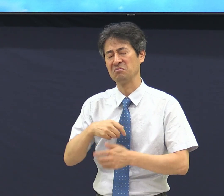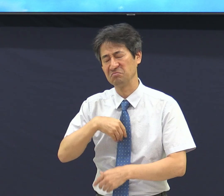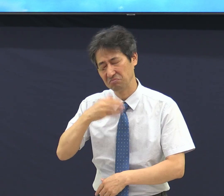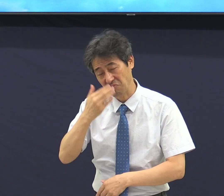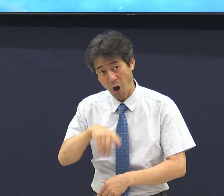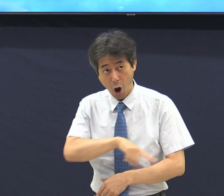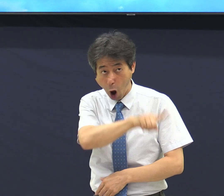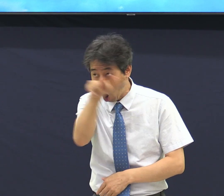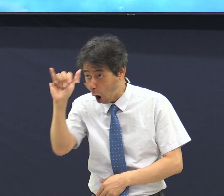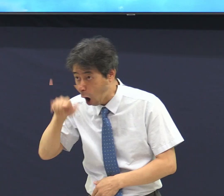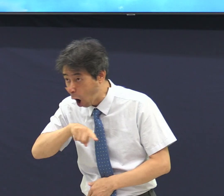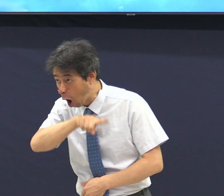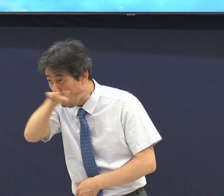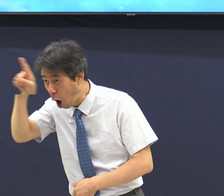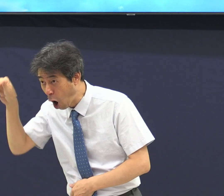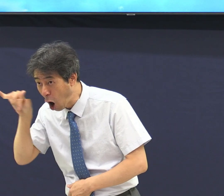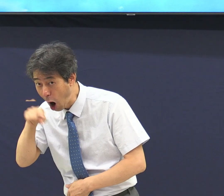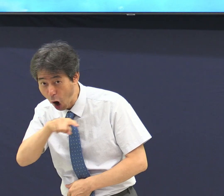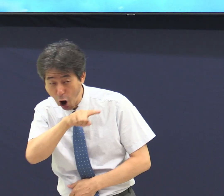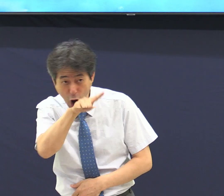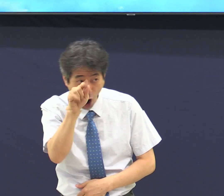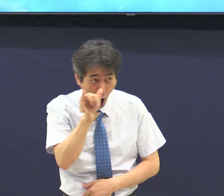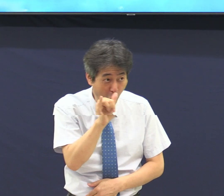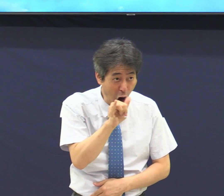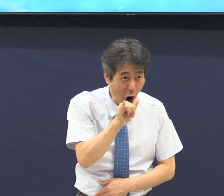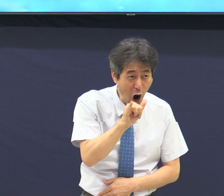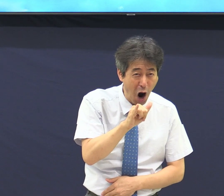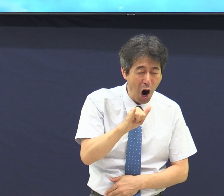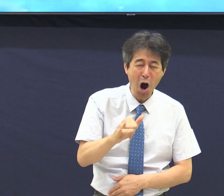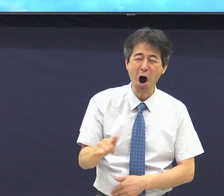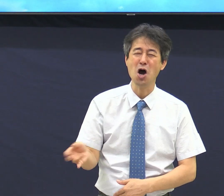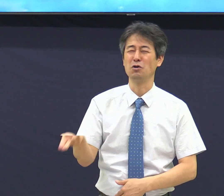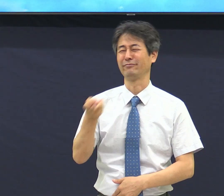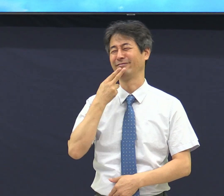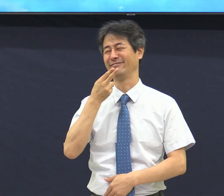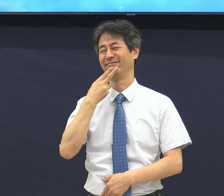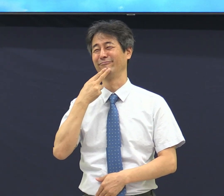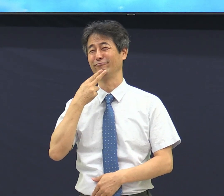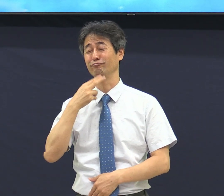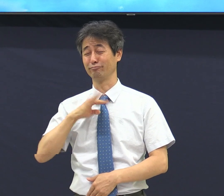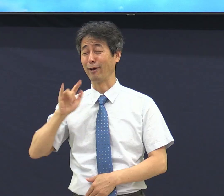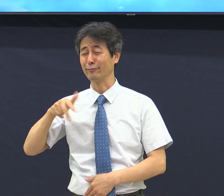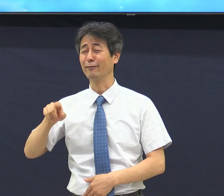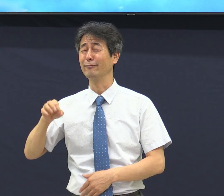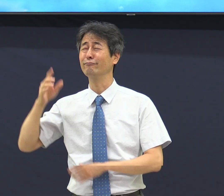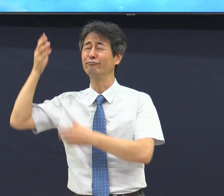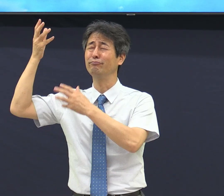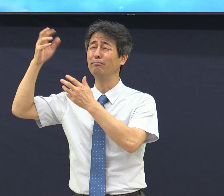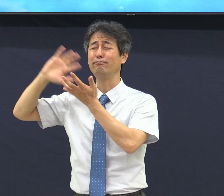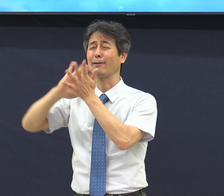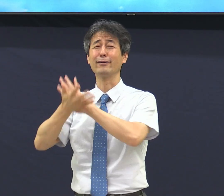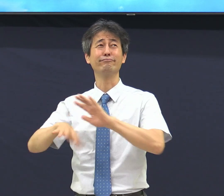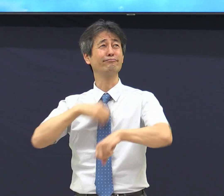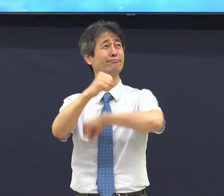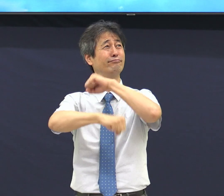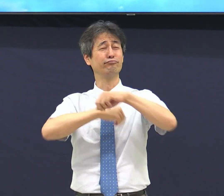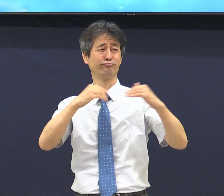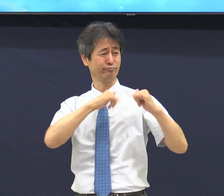백정이었기 때문에 내 운명은 이렇게 나쁜 운명으로 태어났기 때문에 난 어쩔 수 없이 살아간다